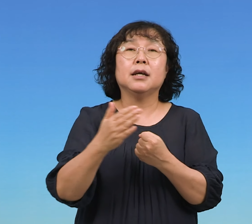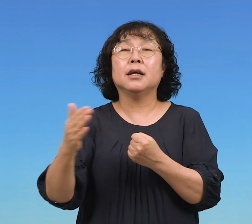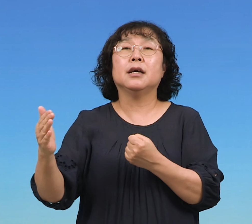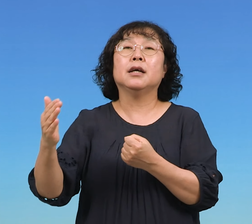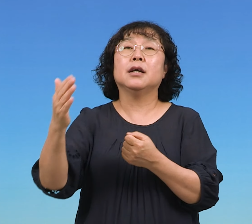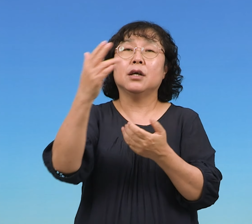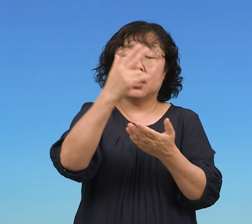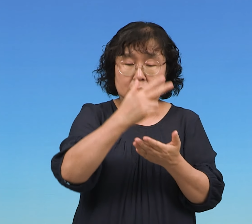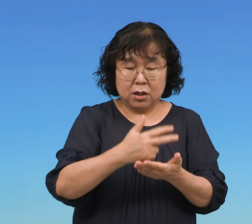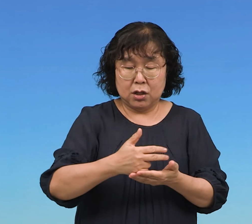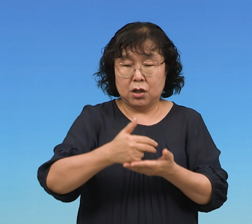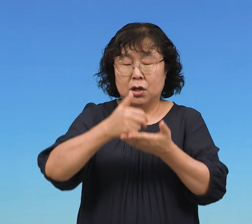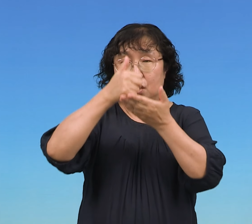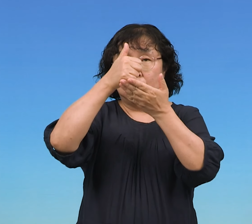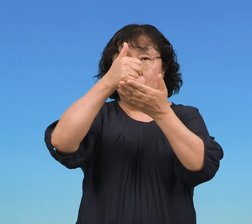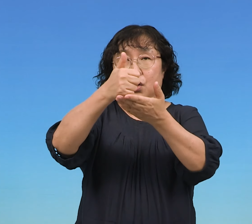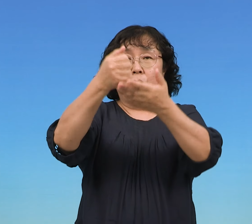아주 간단합니다.